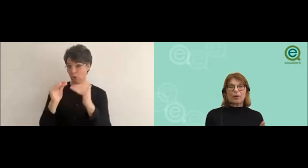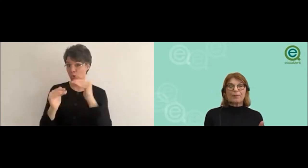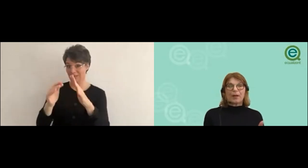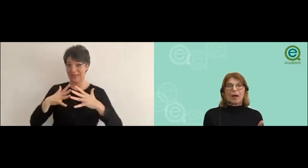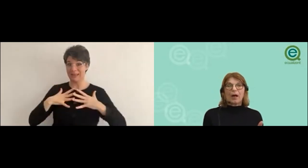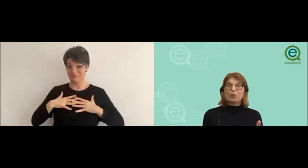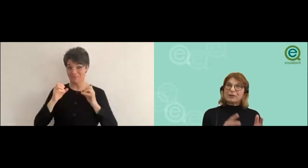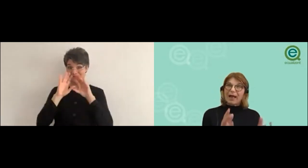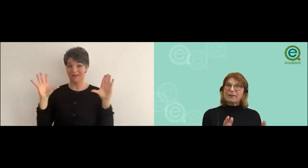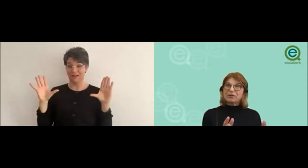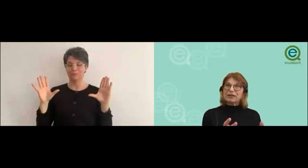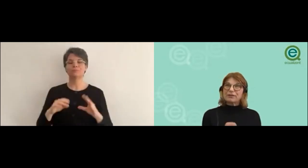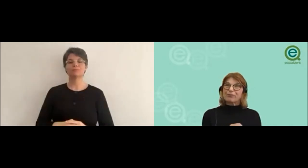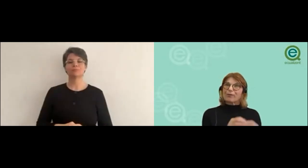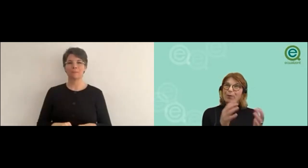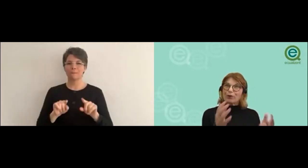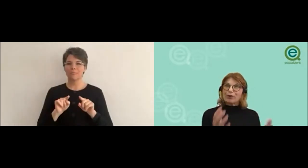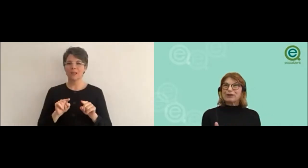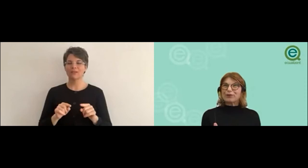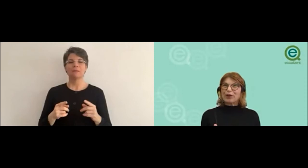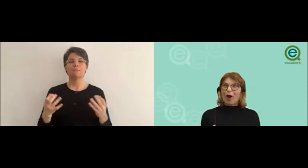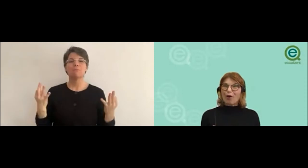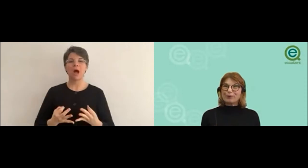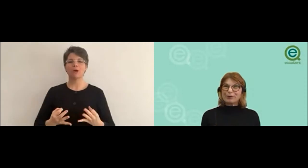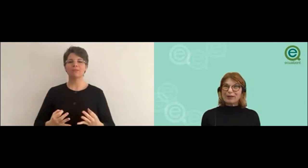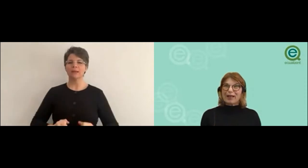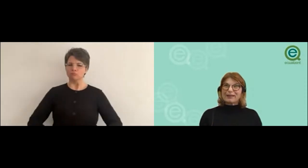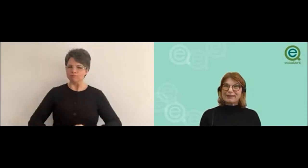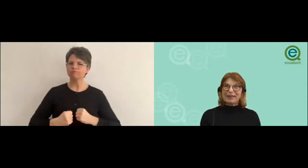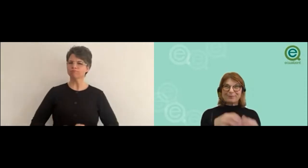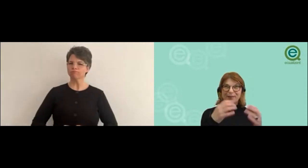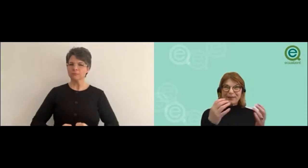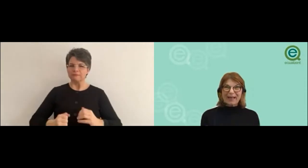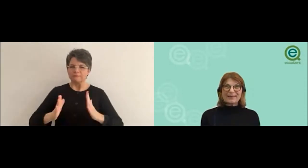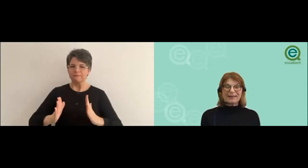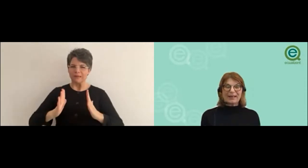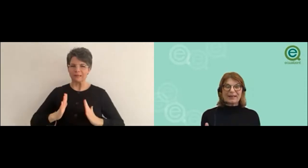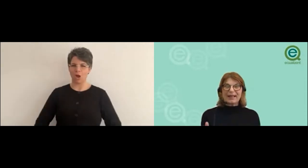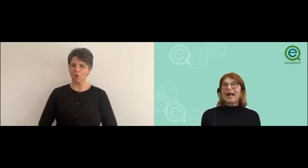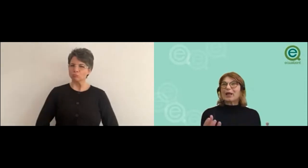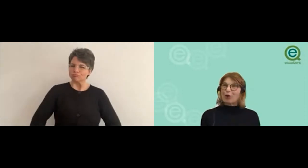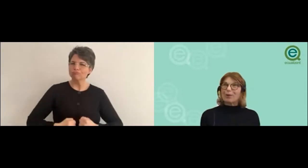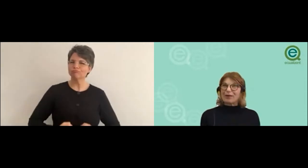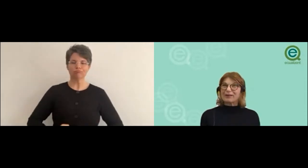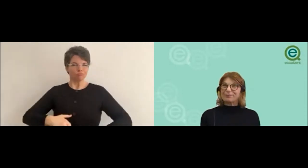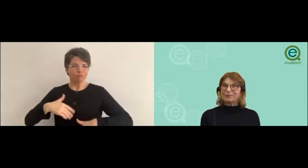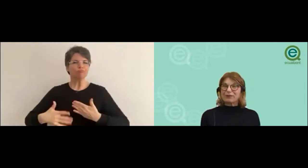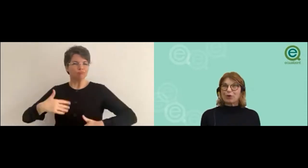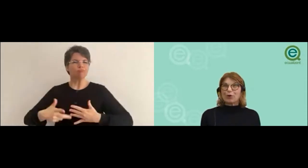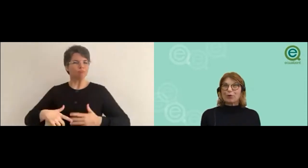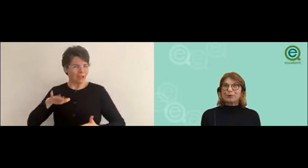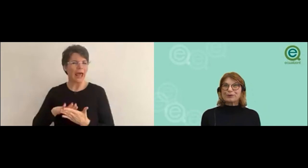Zubuchung. Und da man braucht auch dieses Vertrauen, dass das dann angenommen wird.